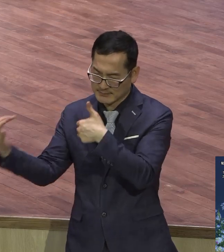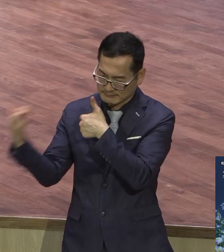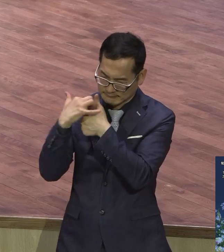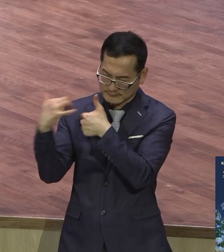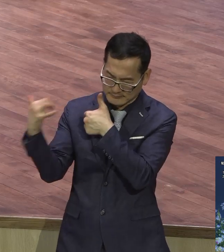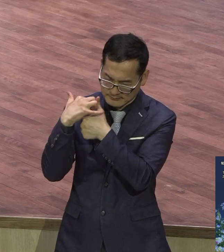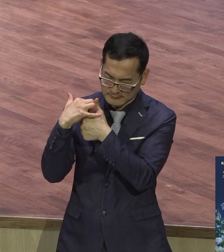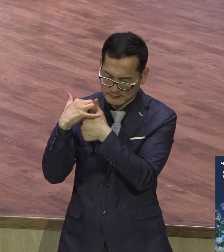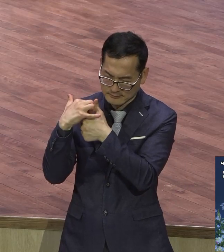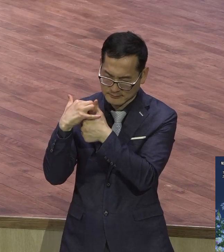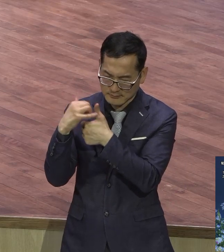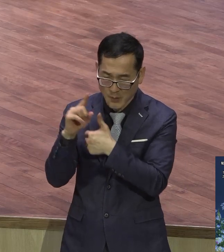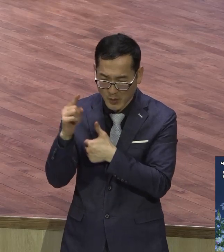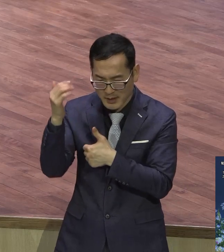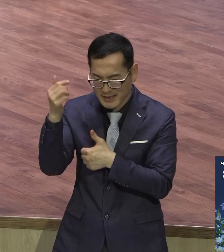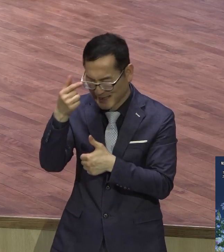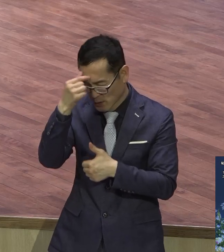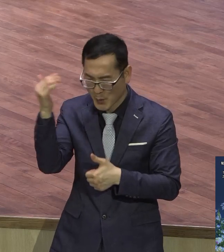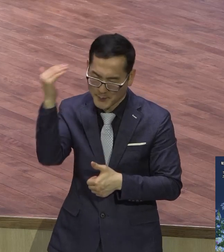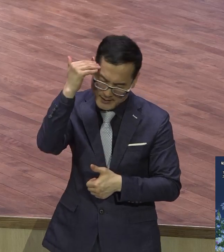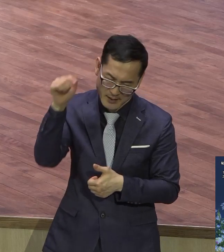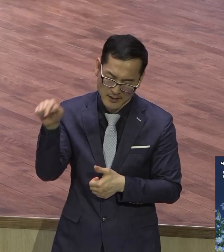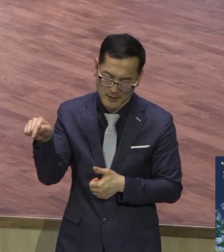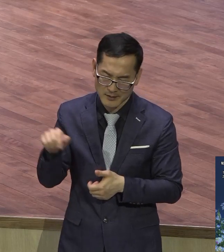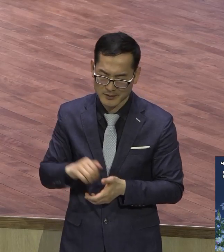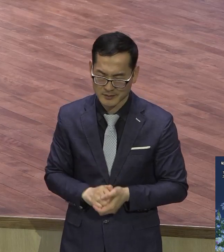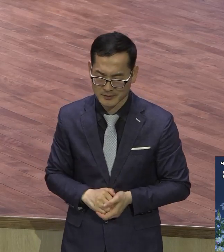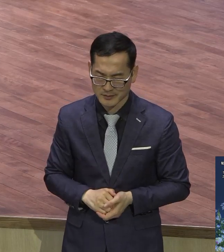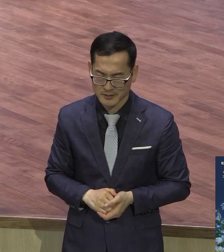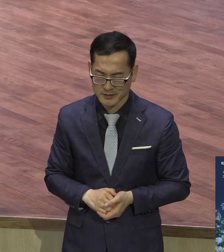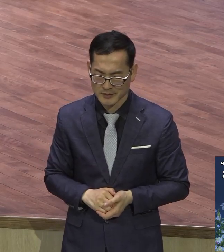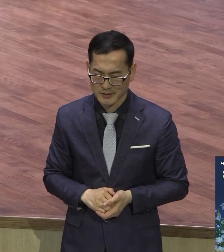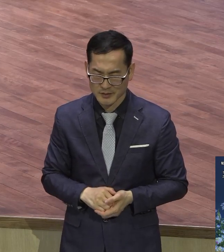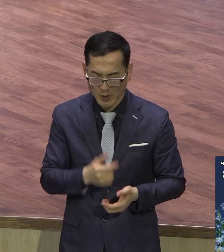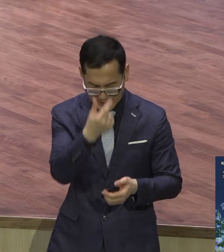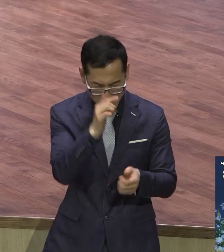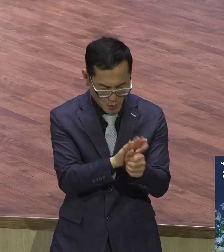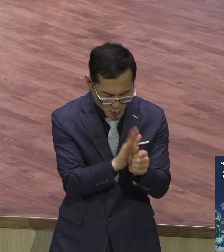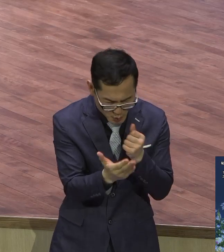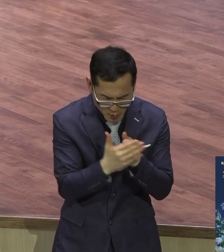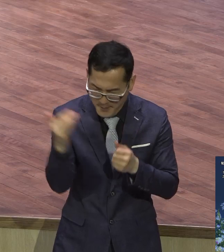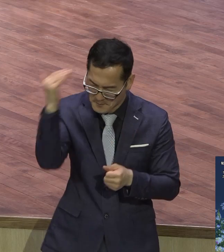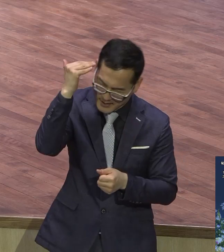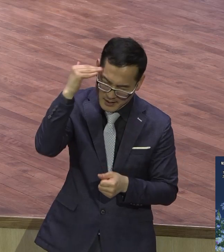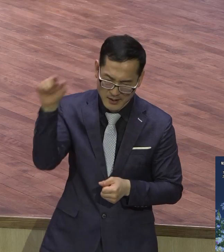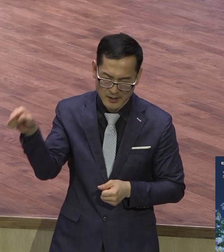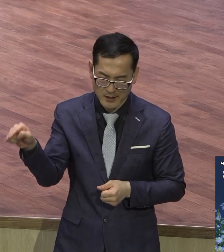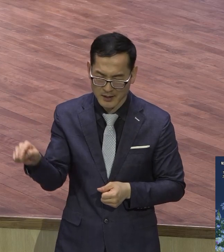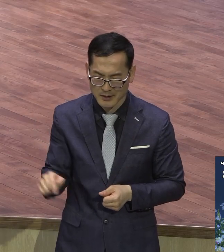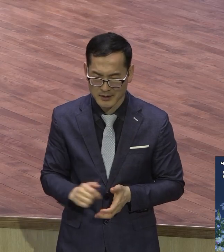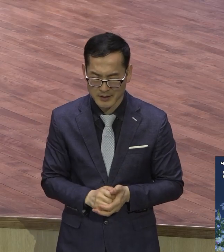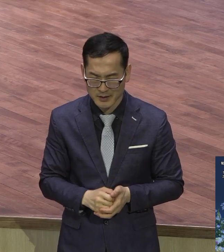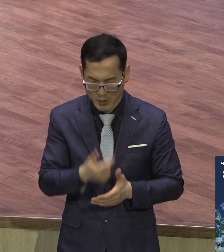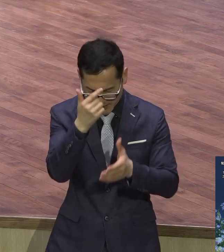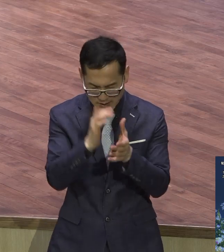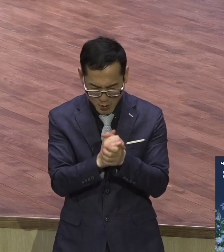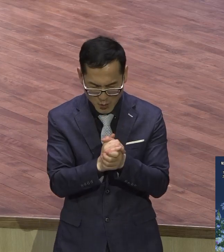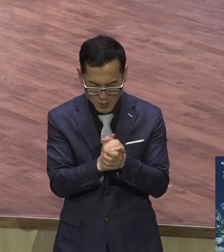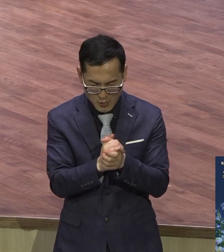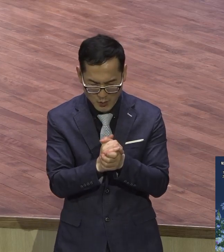기도하지 못하도록 사단이 공격하고 있습니다 서로를 위한 정보기도 하지 못하도록 기도 시간을 가지지 못하도록